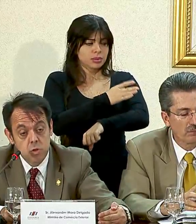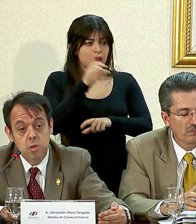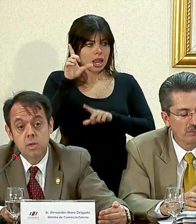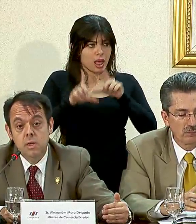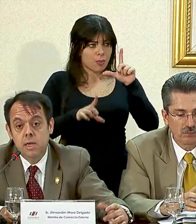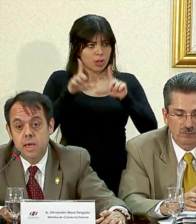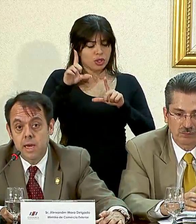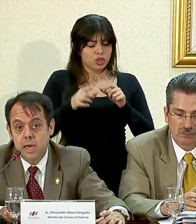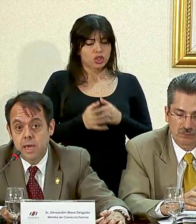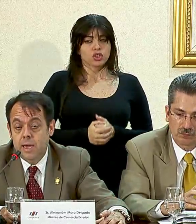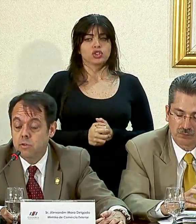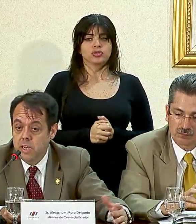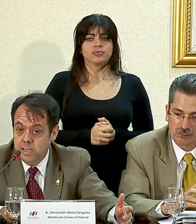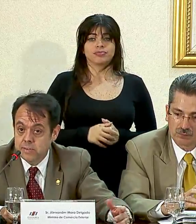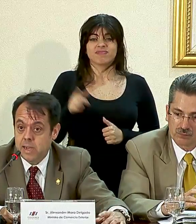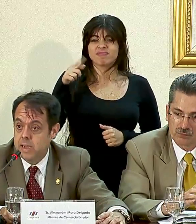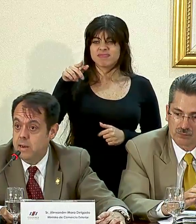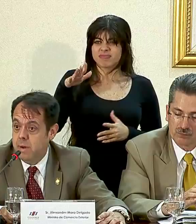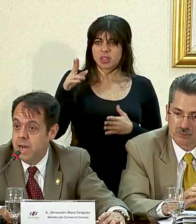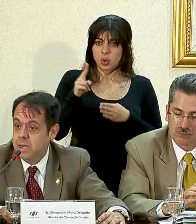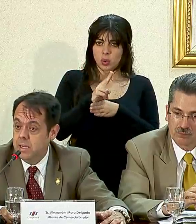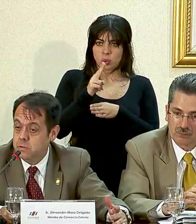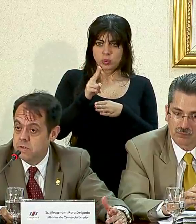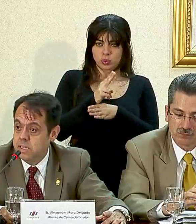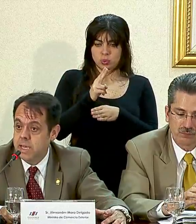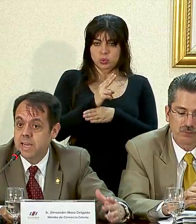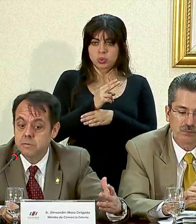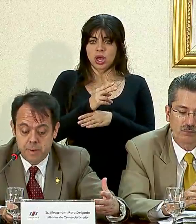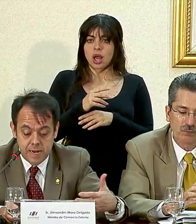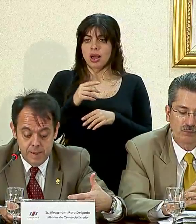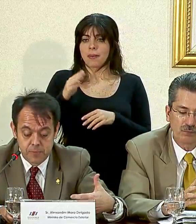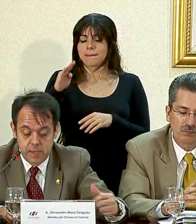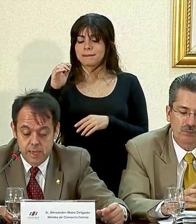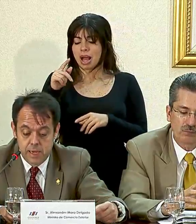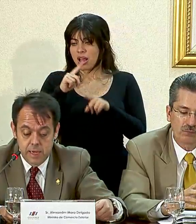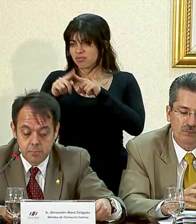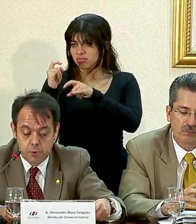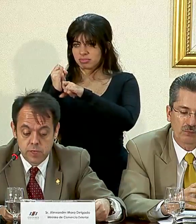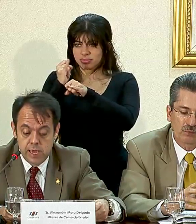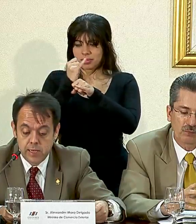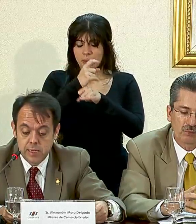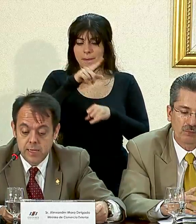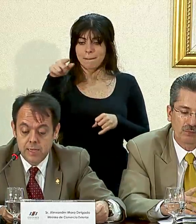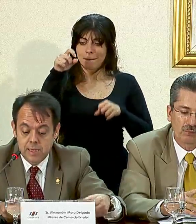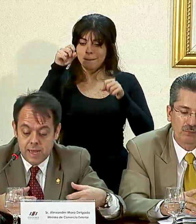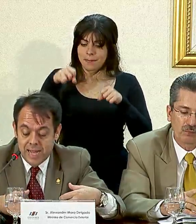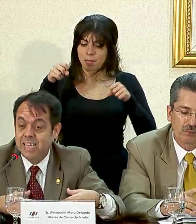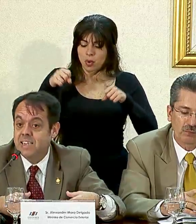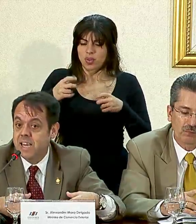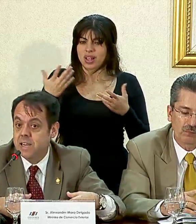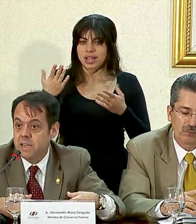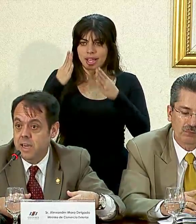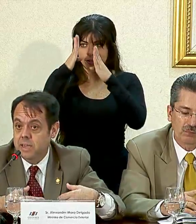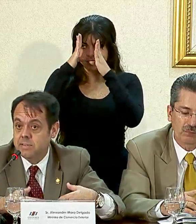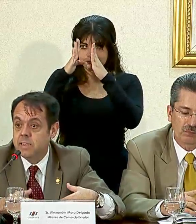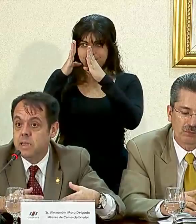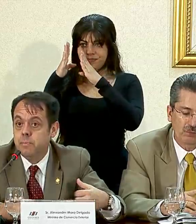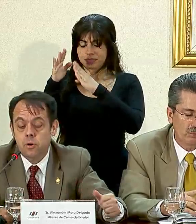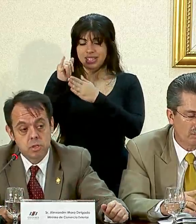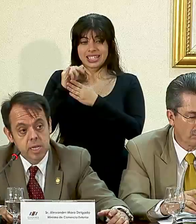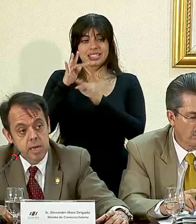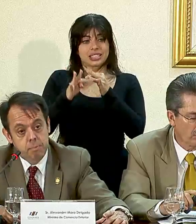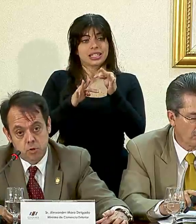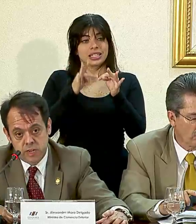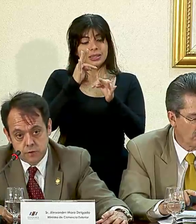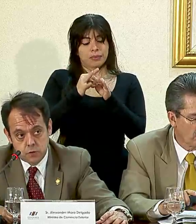laboratorios que utiliza el MAC y sus entidades para poder atender este